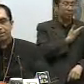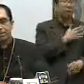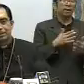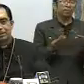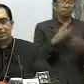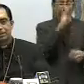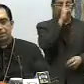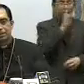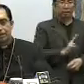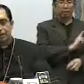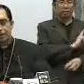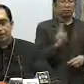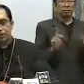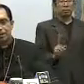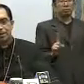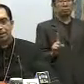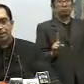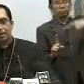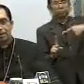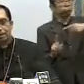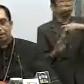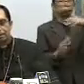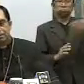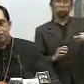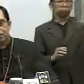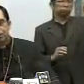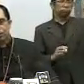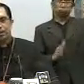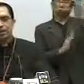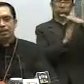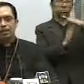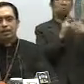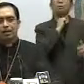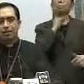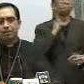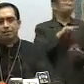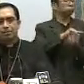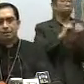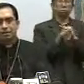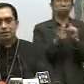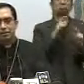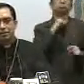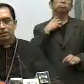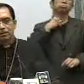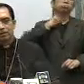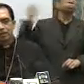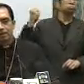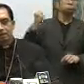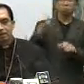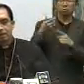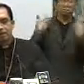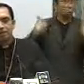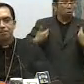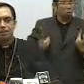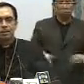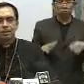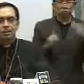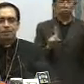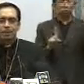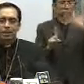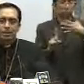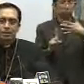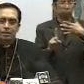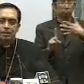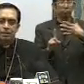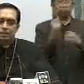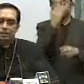Dimitirlo del estado clerical, o sea, se reduce al estado laical el sacerdote, esa es la pena,